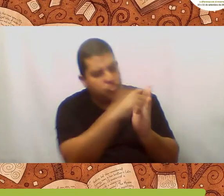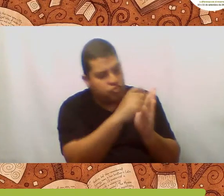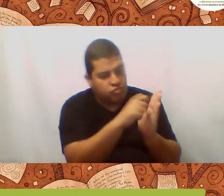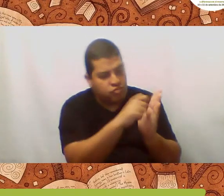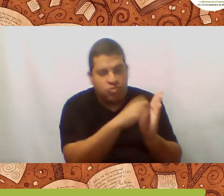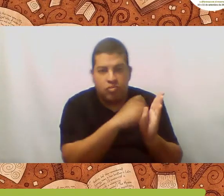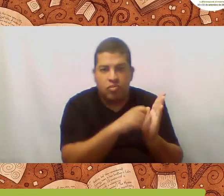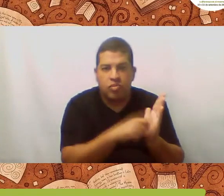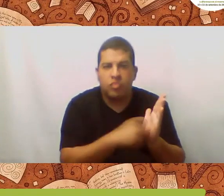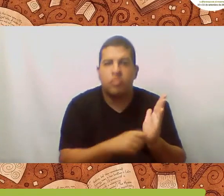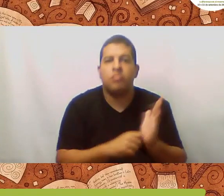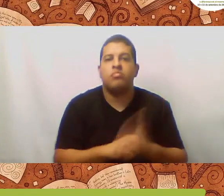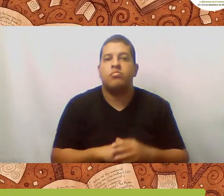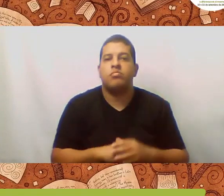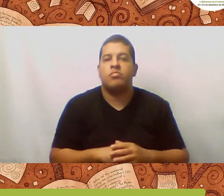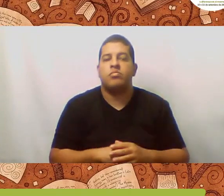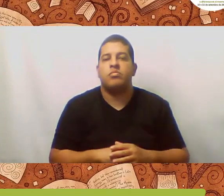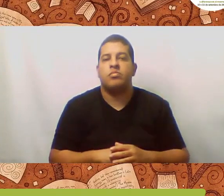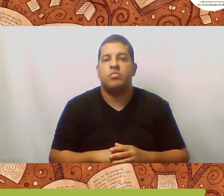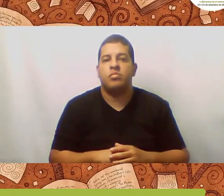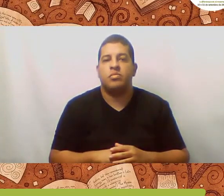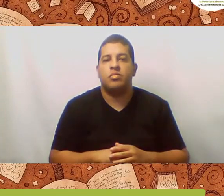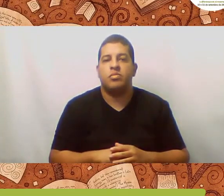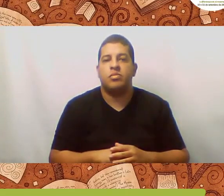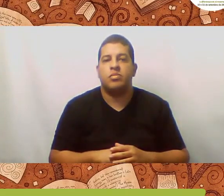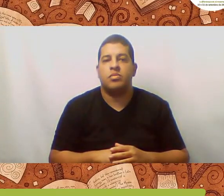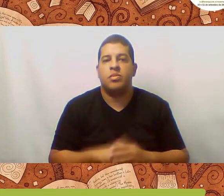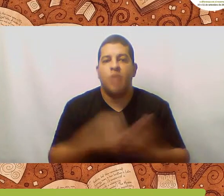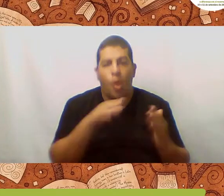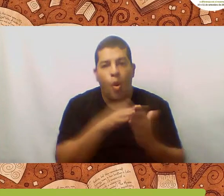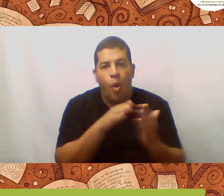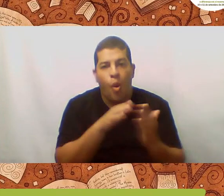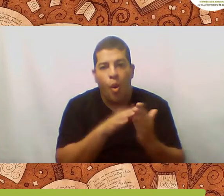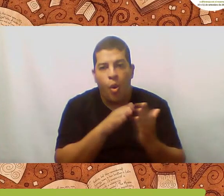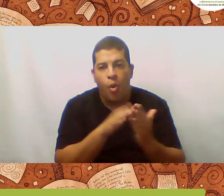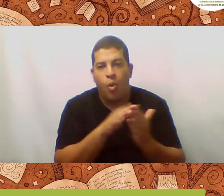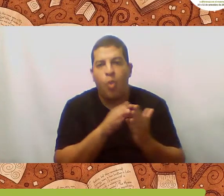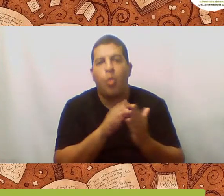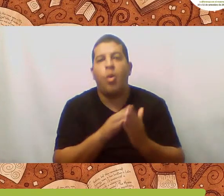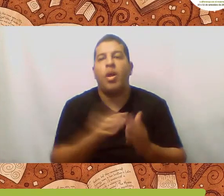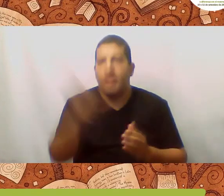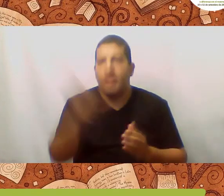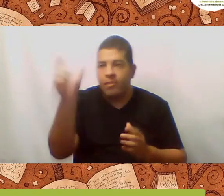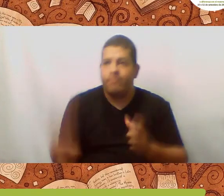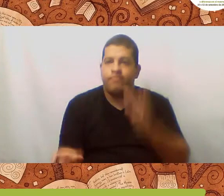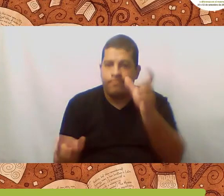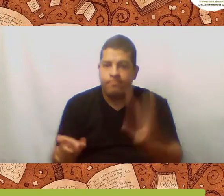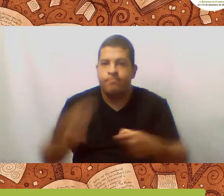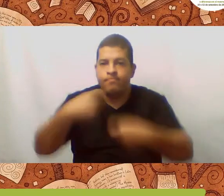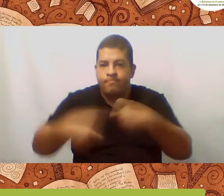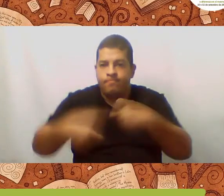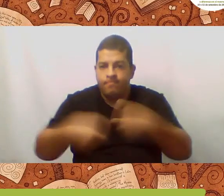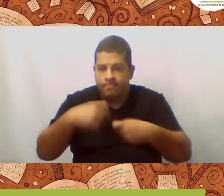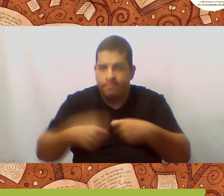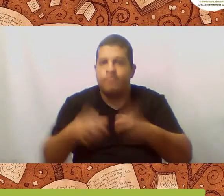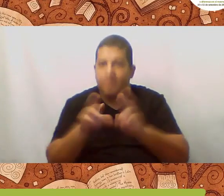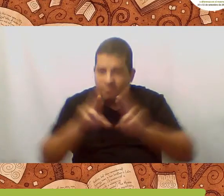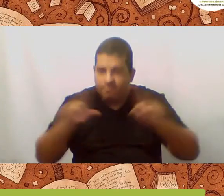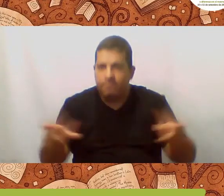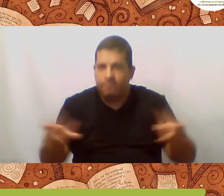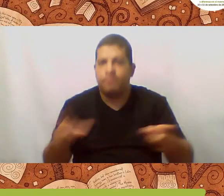né, a essa teoria, né, da diferença sexual, essa diferença ontológica,